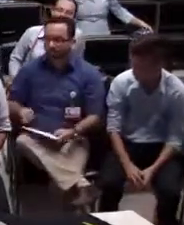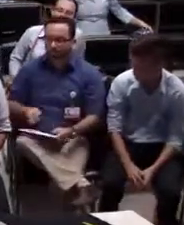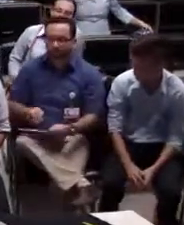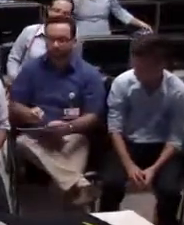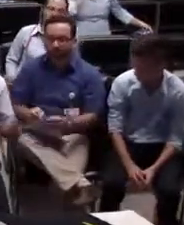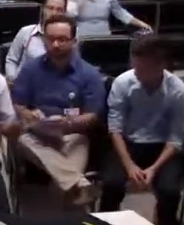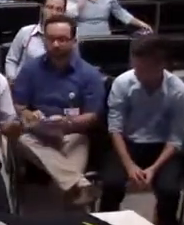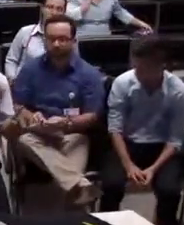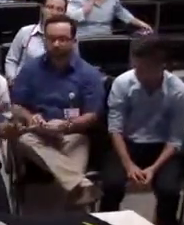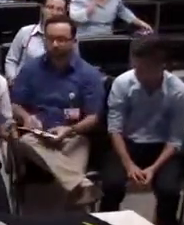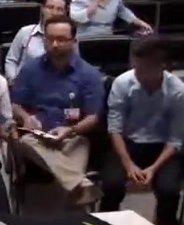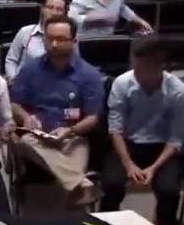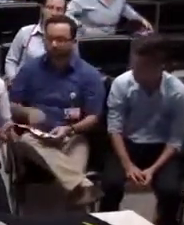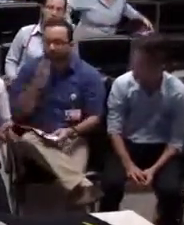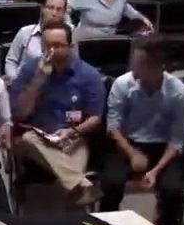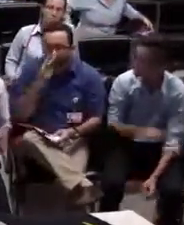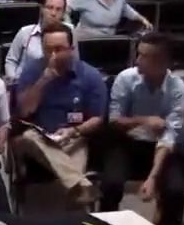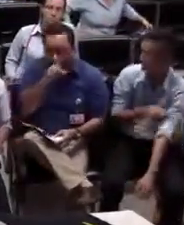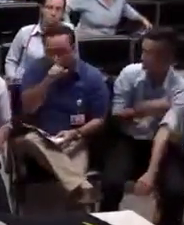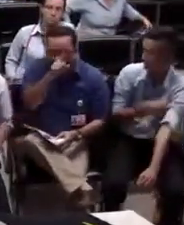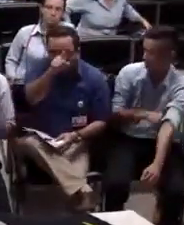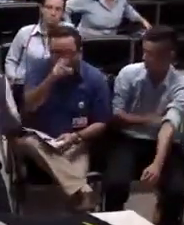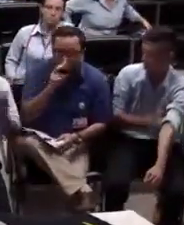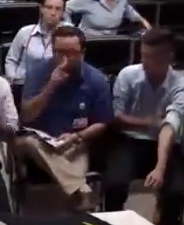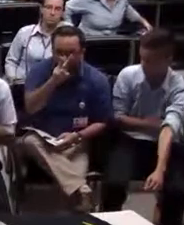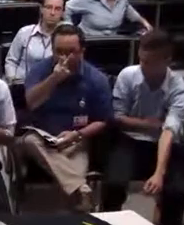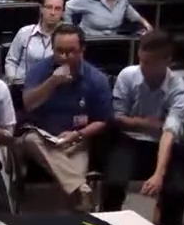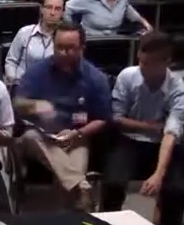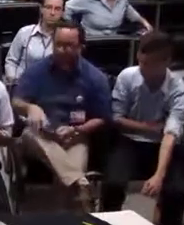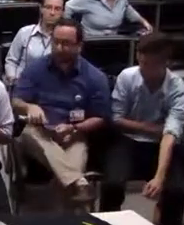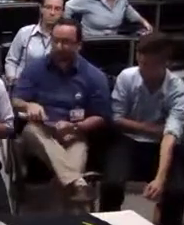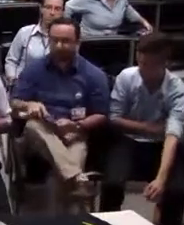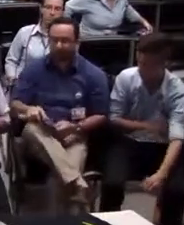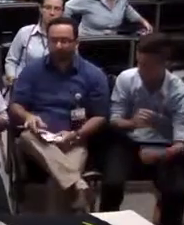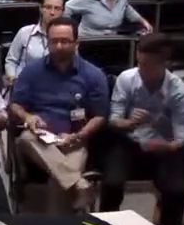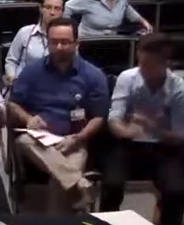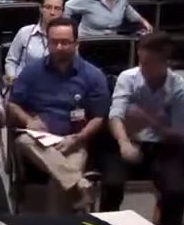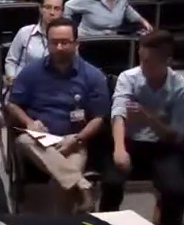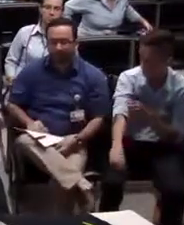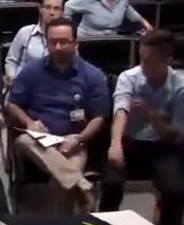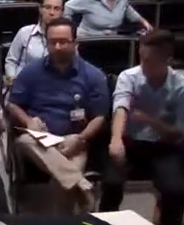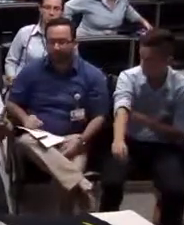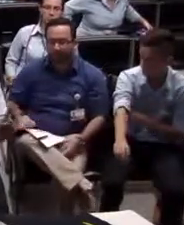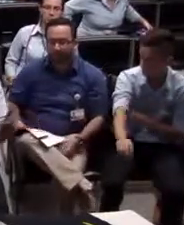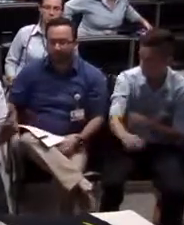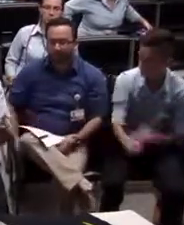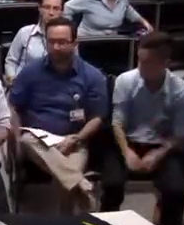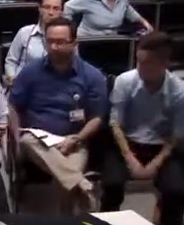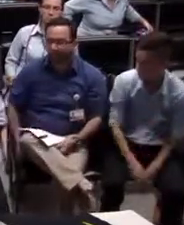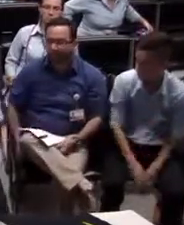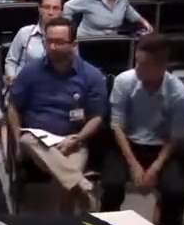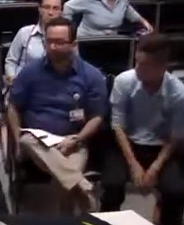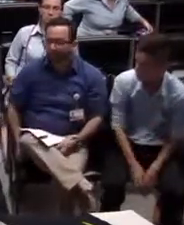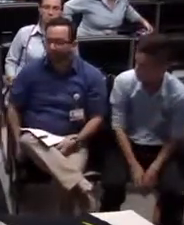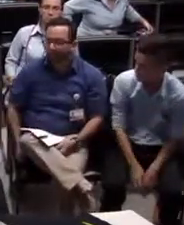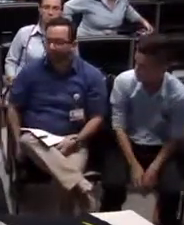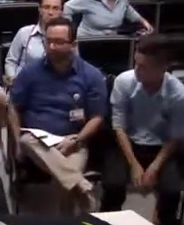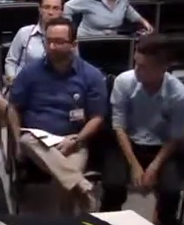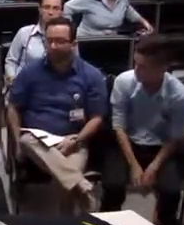infancia pues realmente son importantes, pero por lo menos en el caso de las personas sordas es diferente,